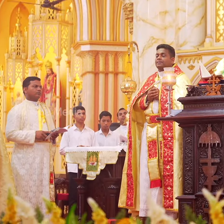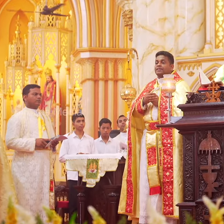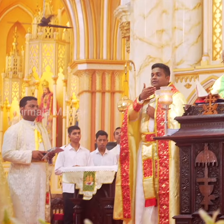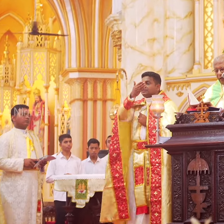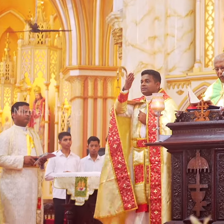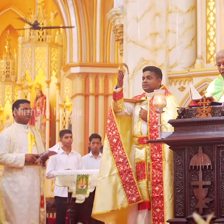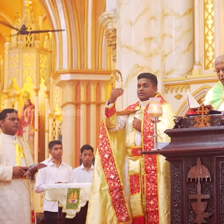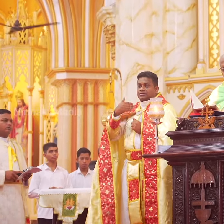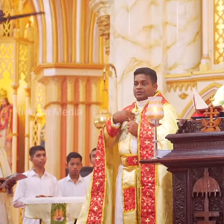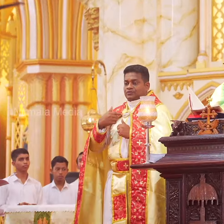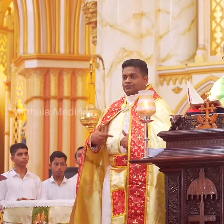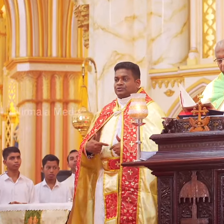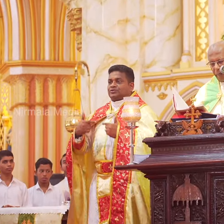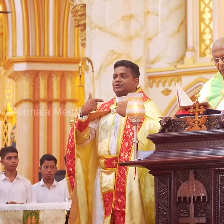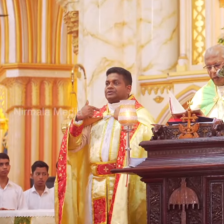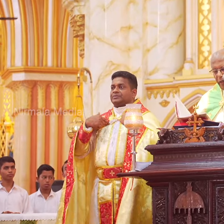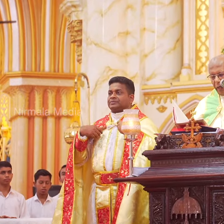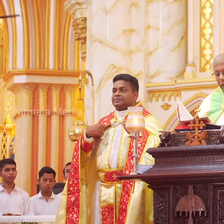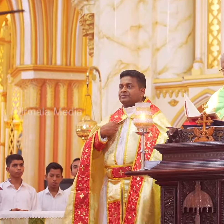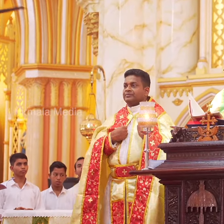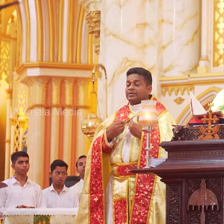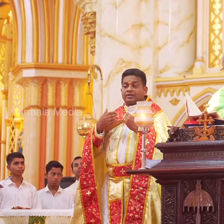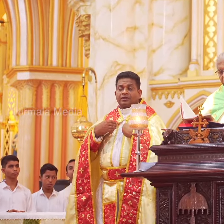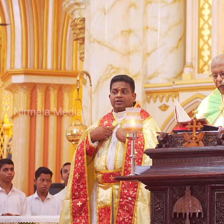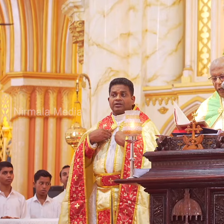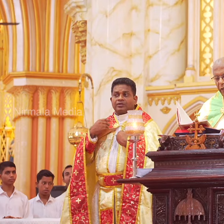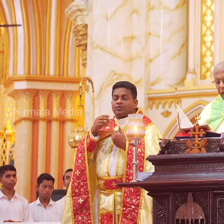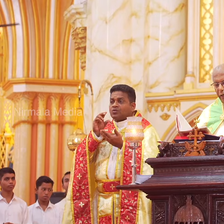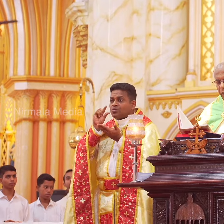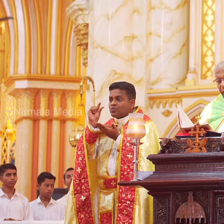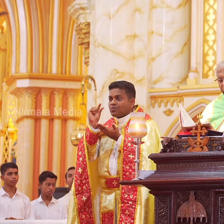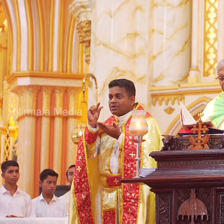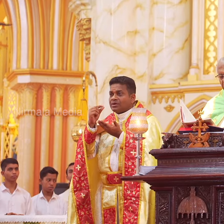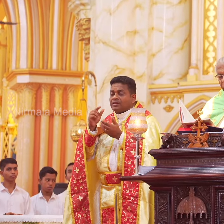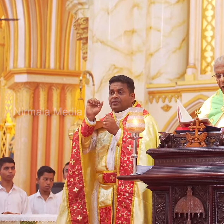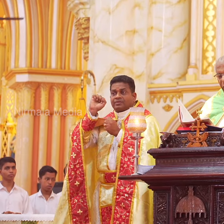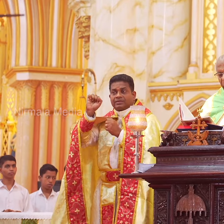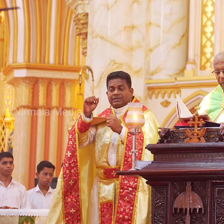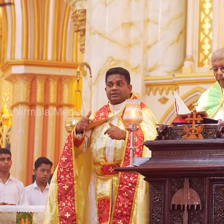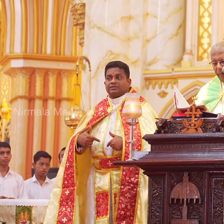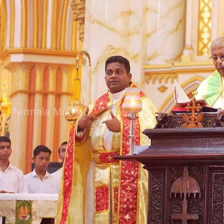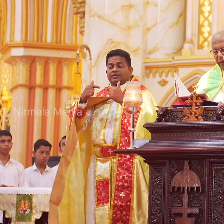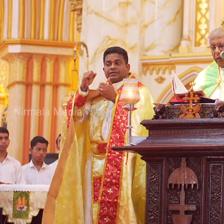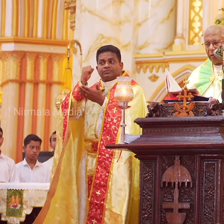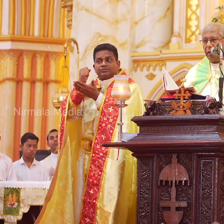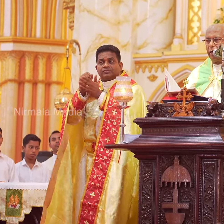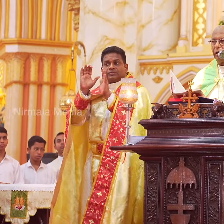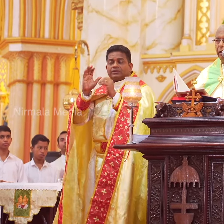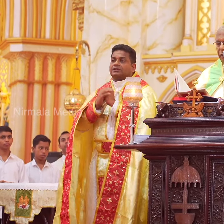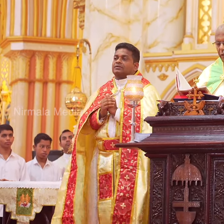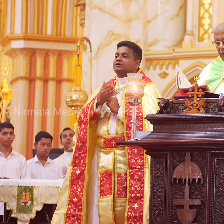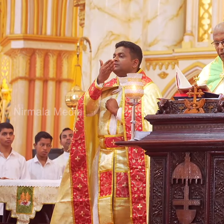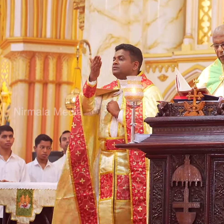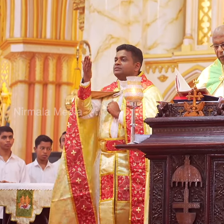നിങ്ങൾ എന്നിൽ വസിക്കുകയും എൻ്റെ വാക്കുകൾ നിങ്ങളിൽ നിലനിൽക്കുകയും ചെയ്യുന്നെങ്കിൽ